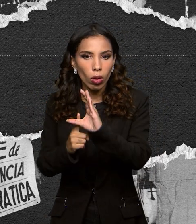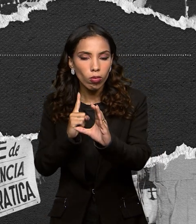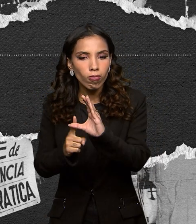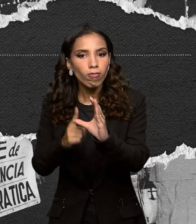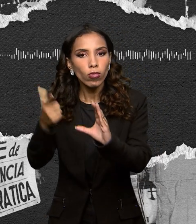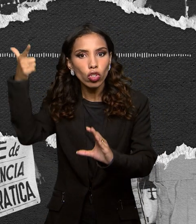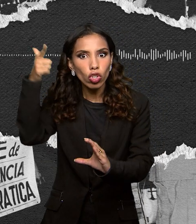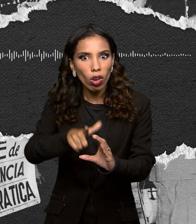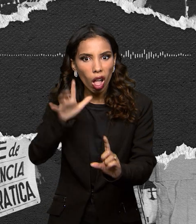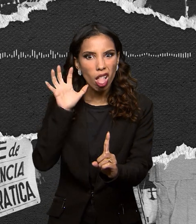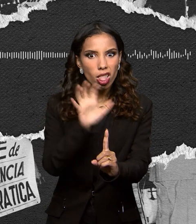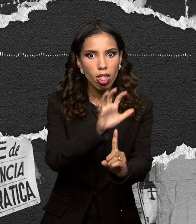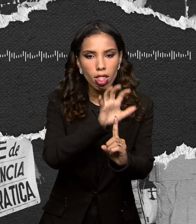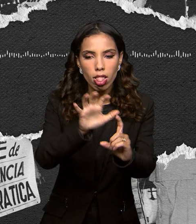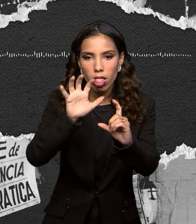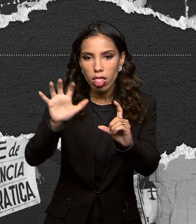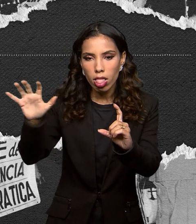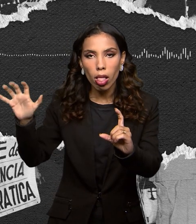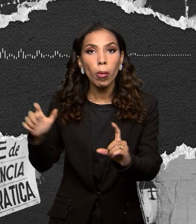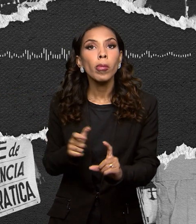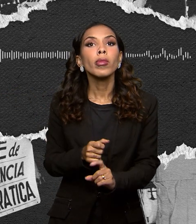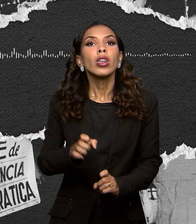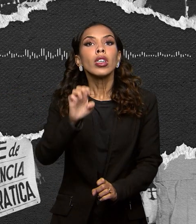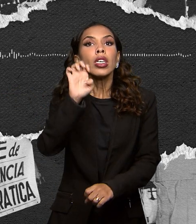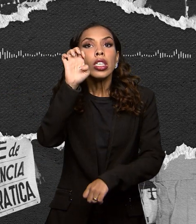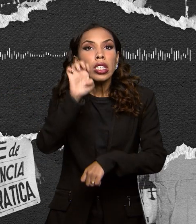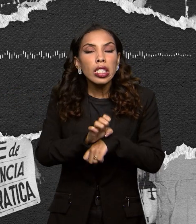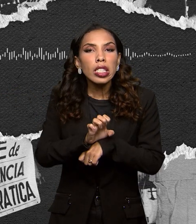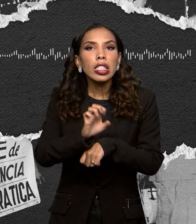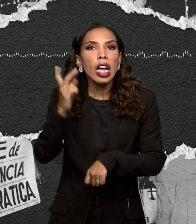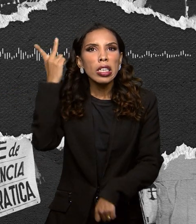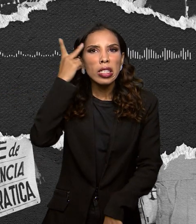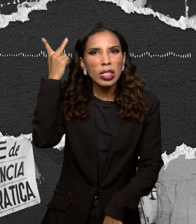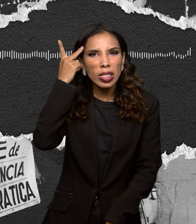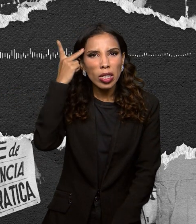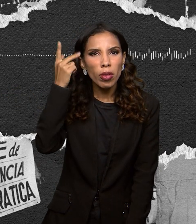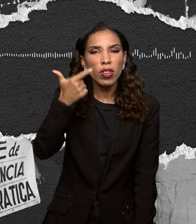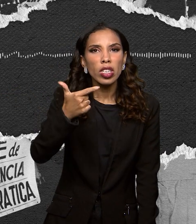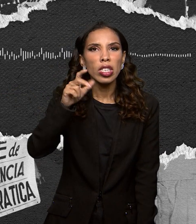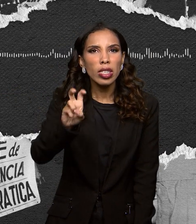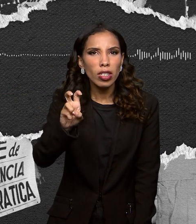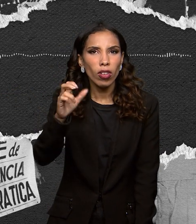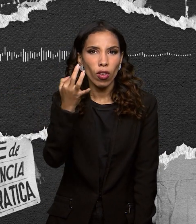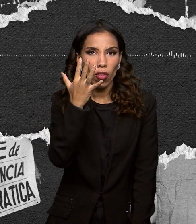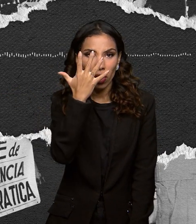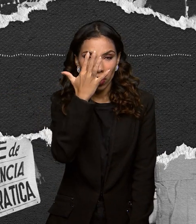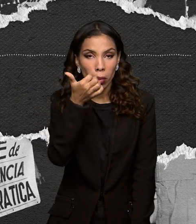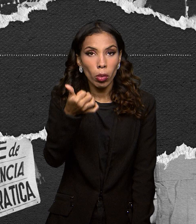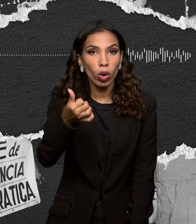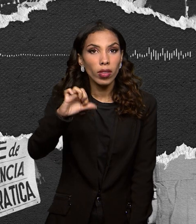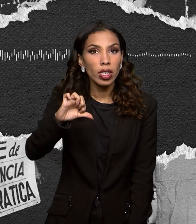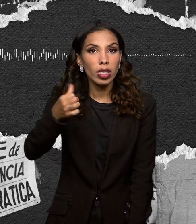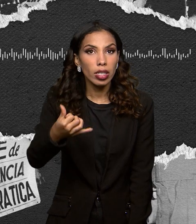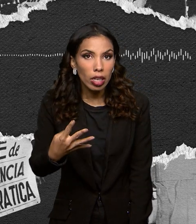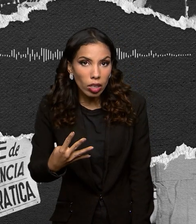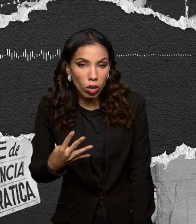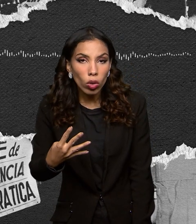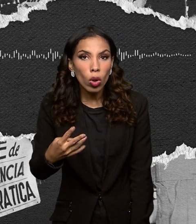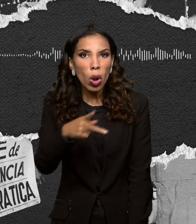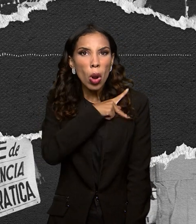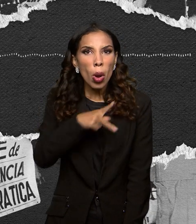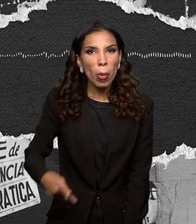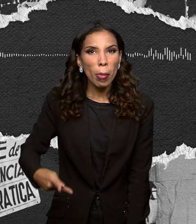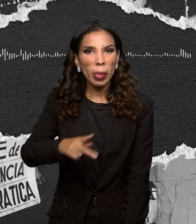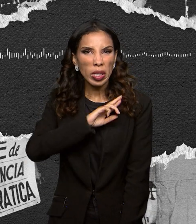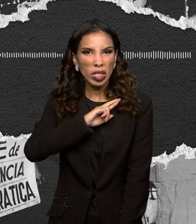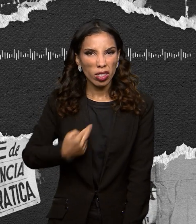exemplo. Estado de São Paulo, 25 de fevereiro de 1964. O presidente da